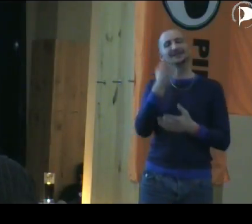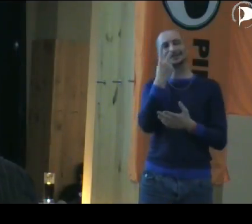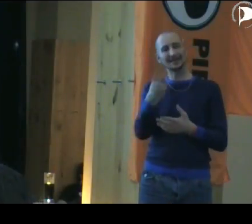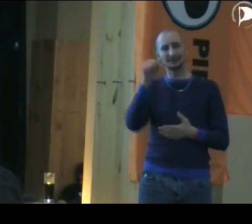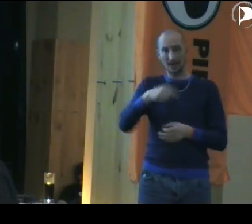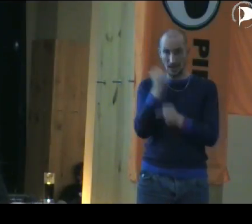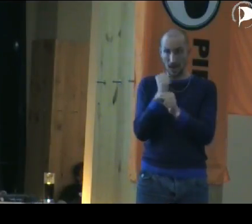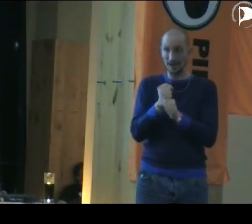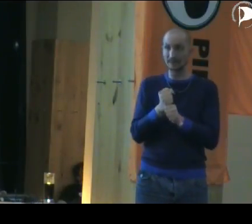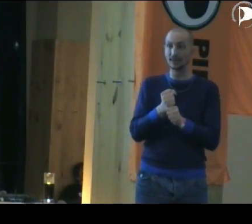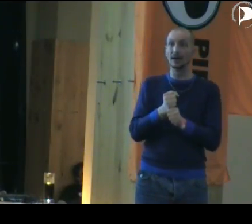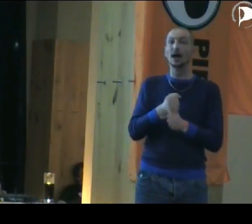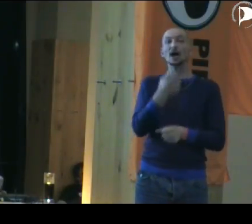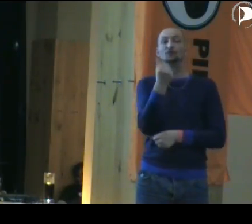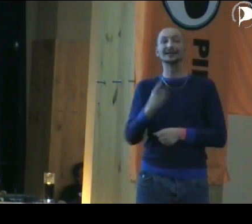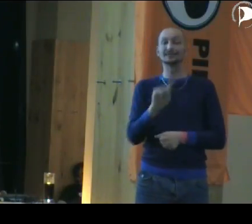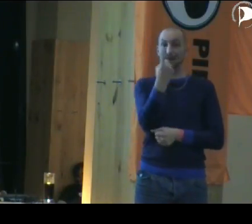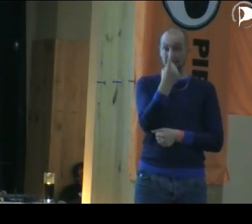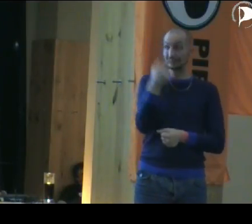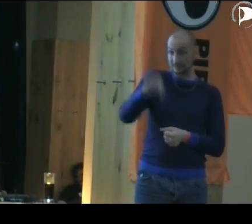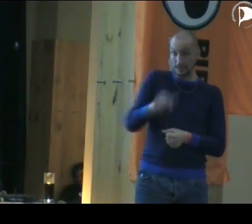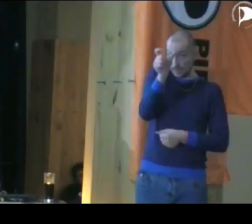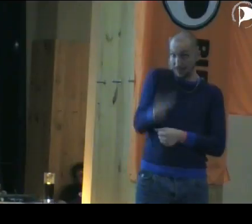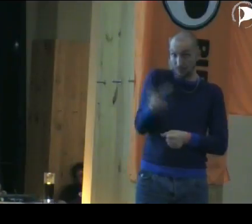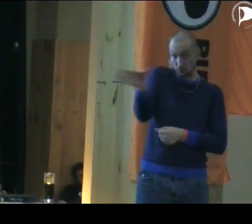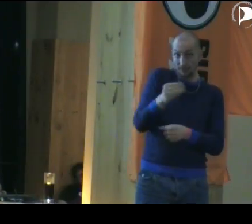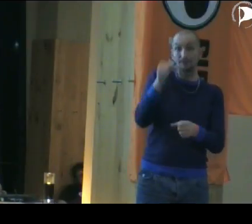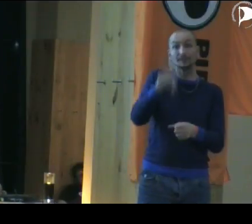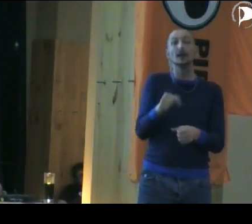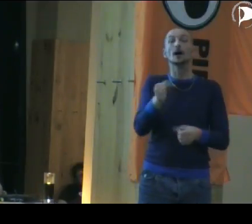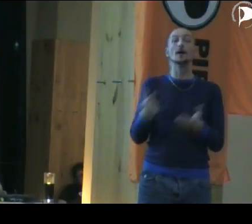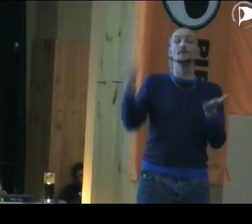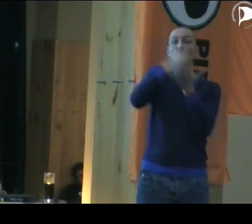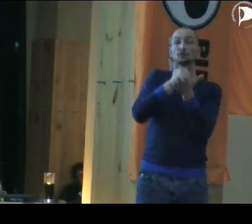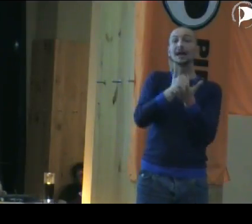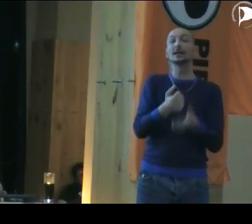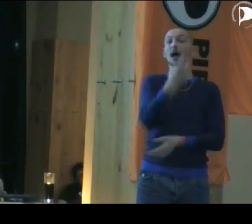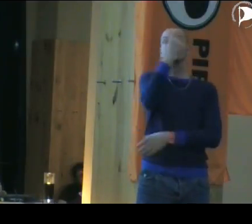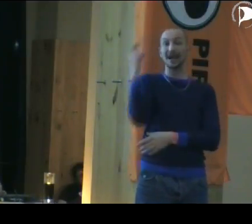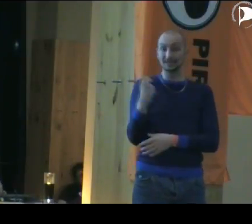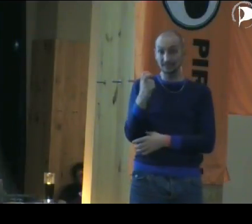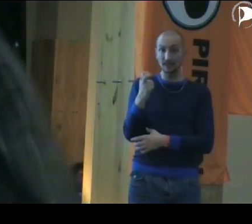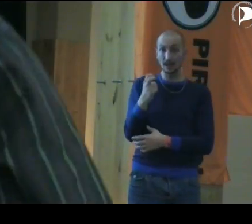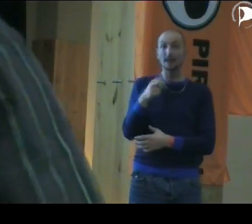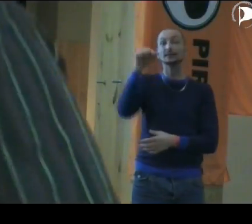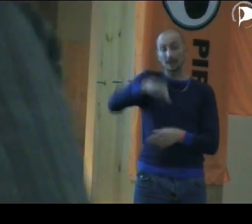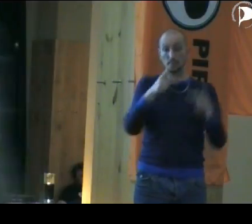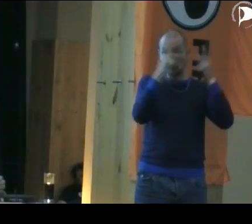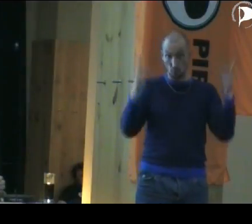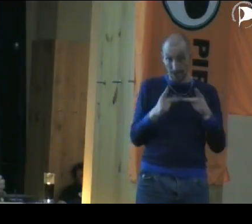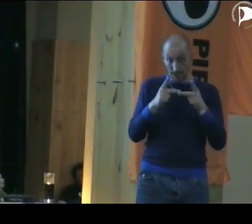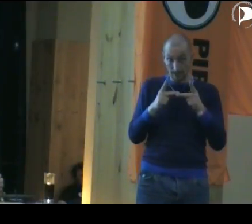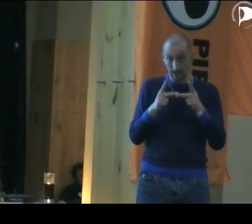ich es gemeinsam mit dem vorstand als beisitzer diese themen er diese projekte